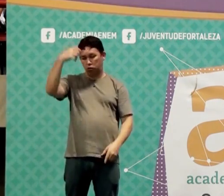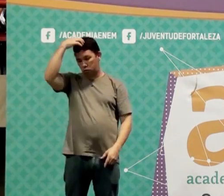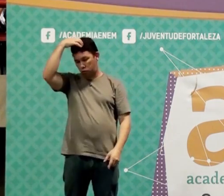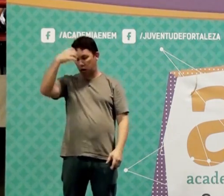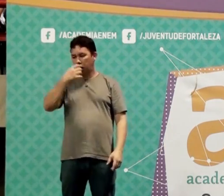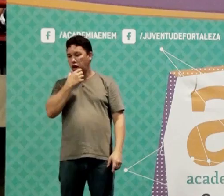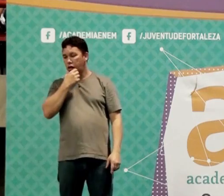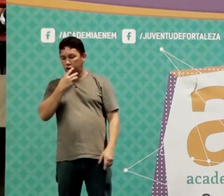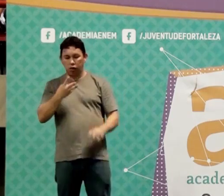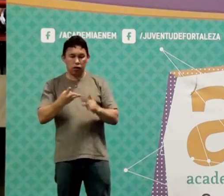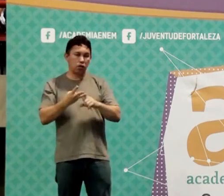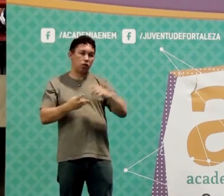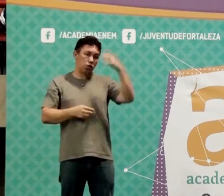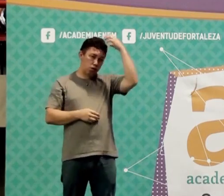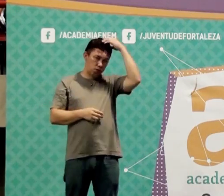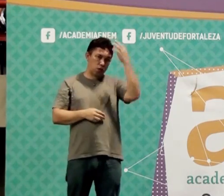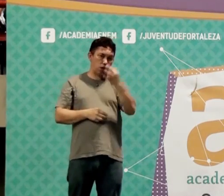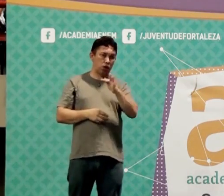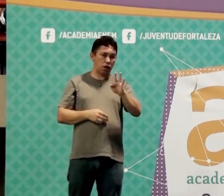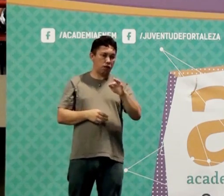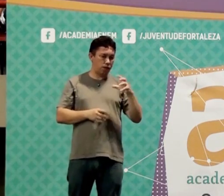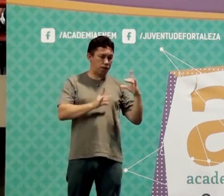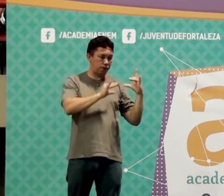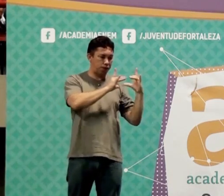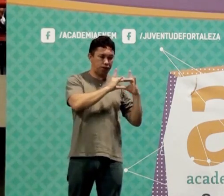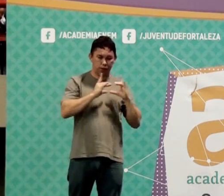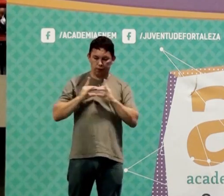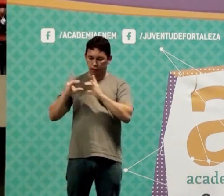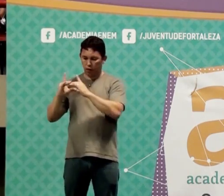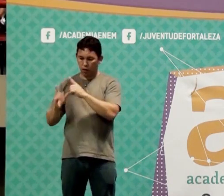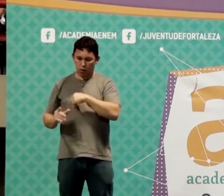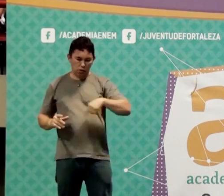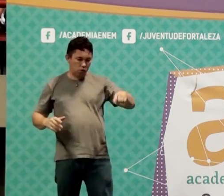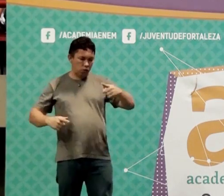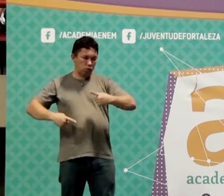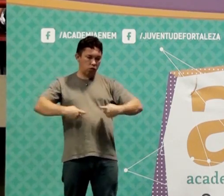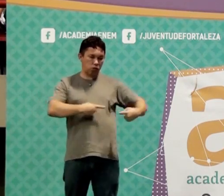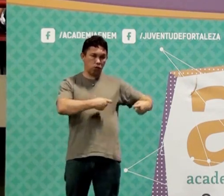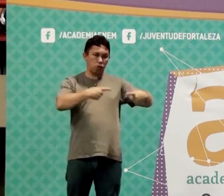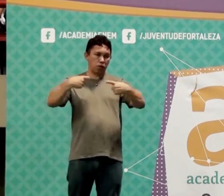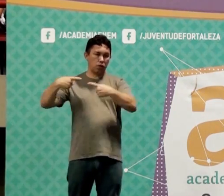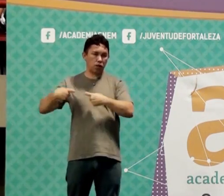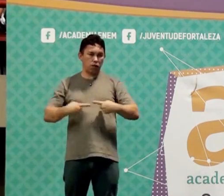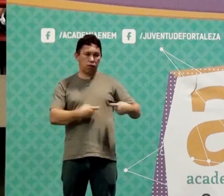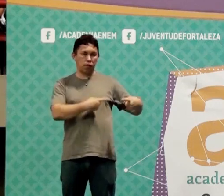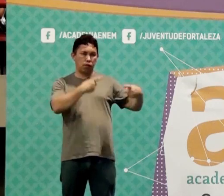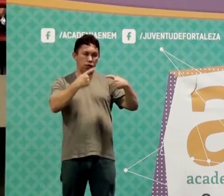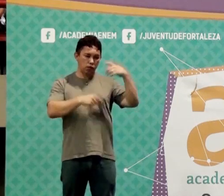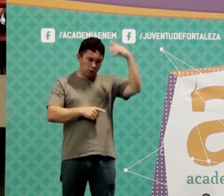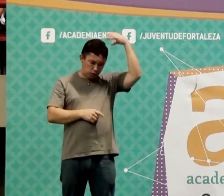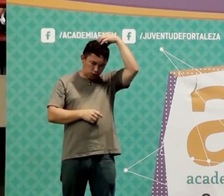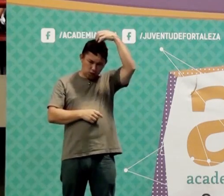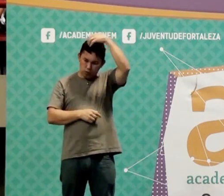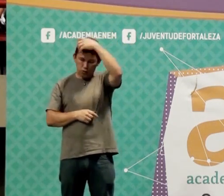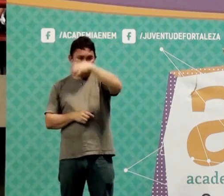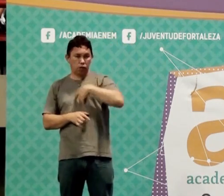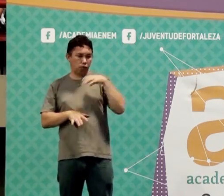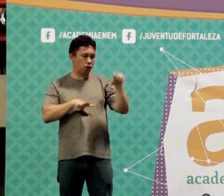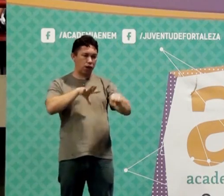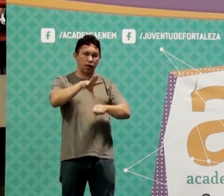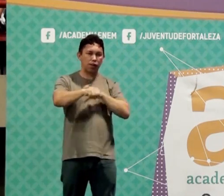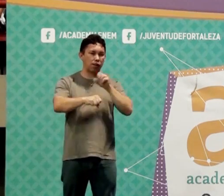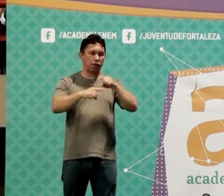cruzada, eu estou contando só as oficiais. As não oficiais, nenhuma venceu. Nenhuma venceu. Tá? A